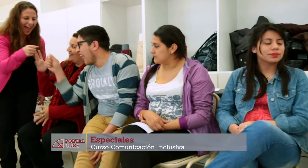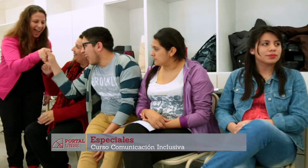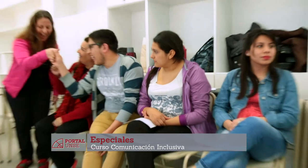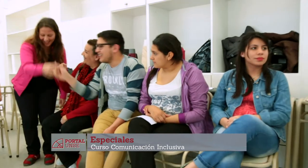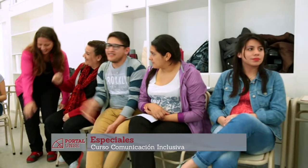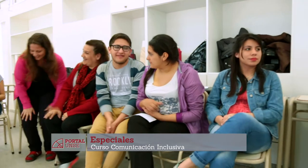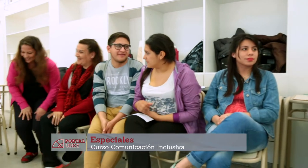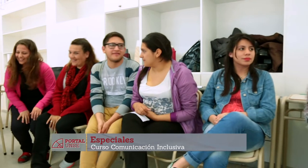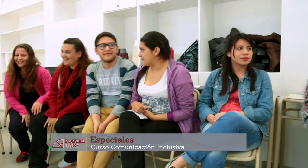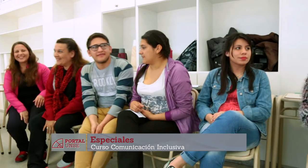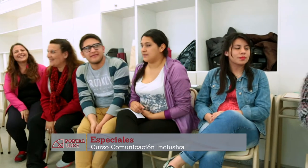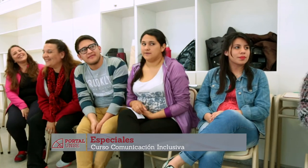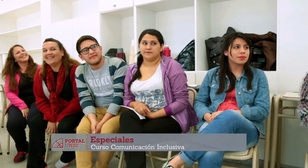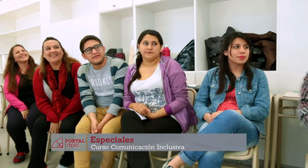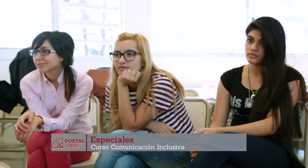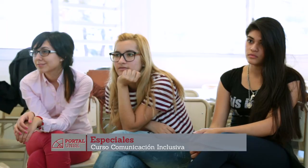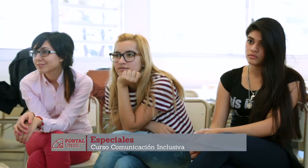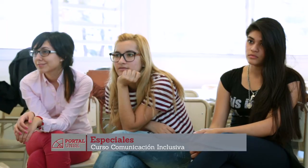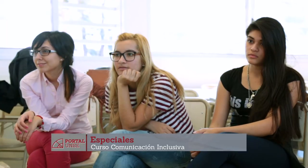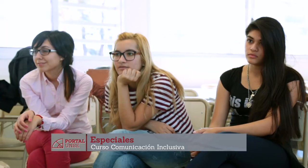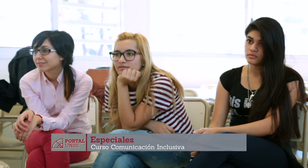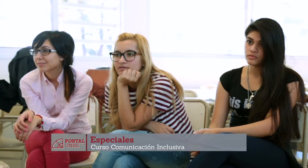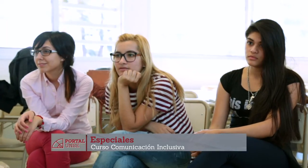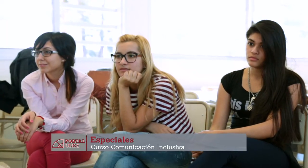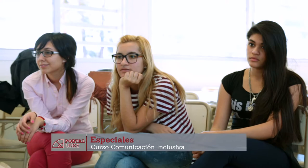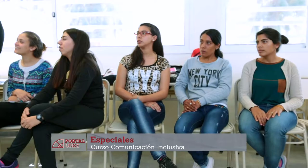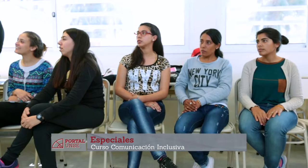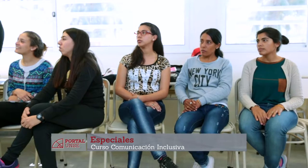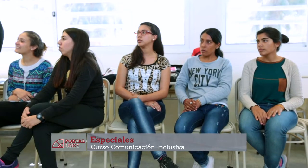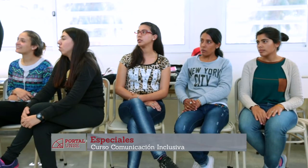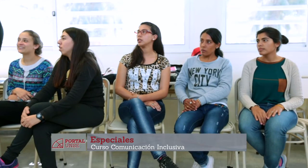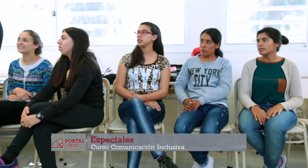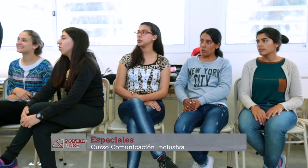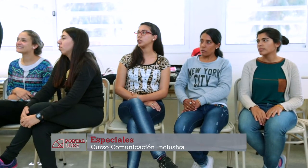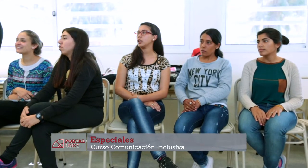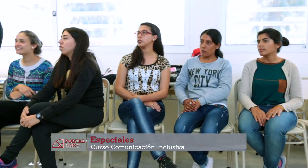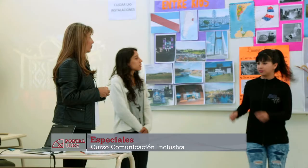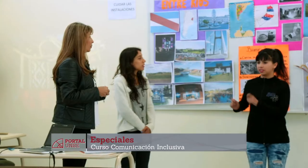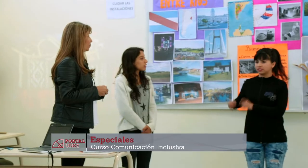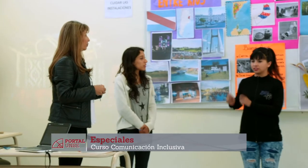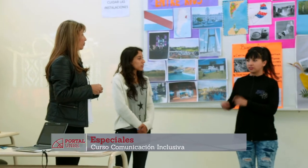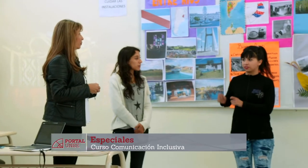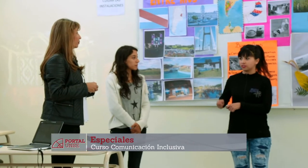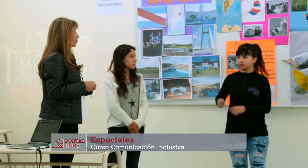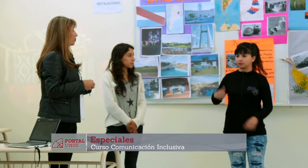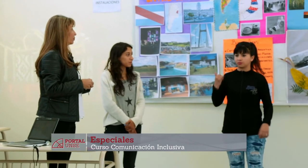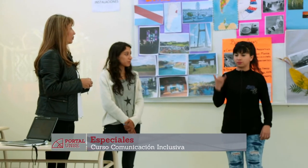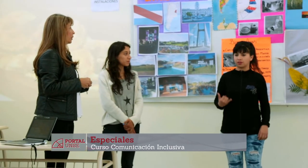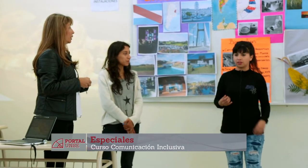llevamos muy bien. Los chicos han aprendido muy rápido y el tiempo va a ser justo. De aquí hasta fin de